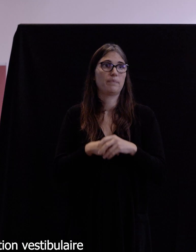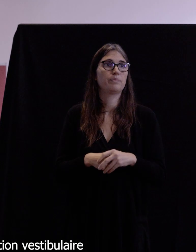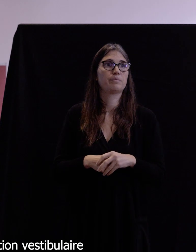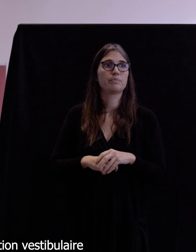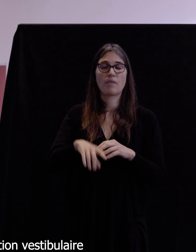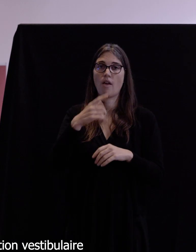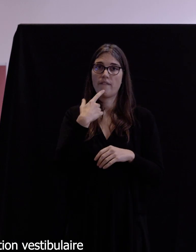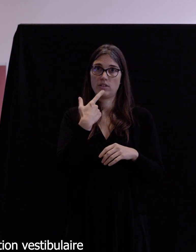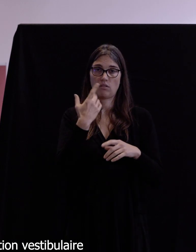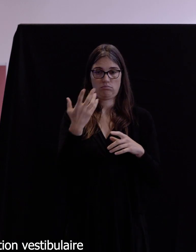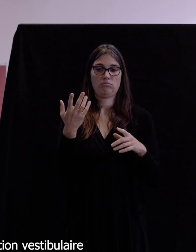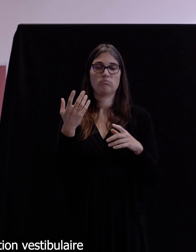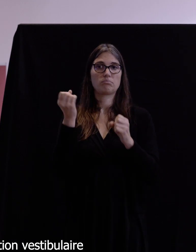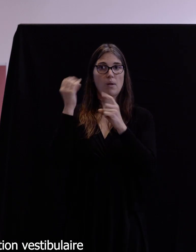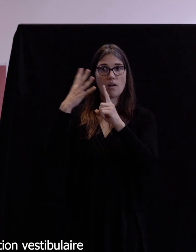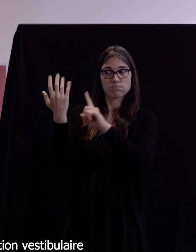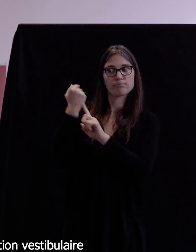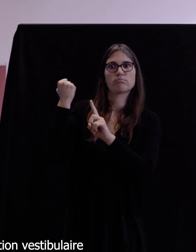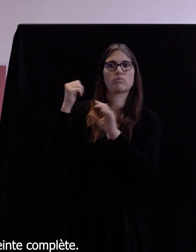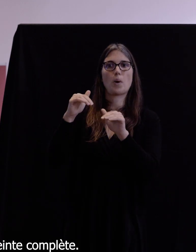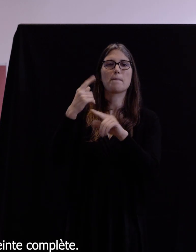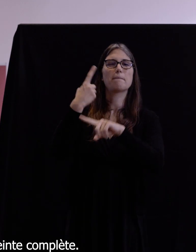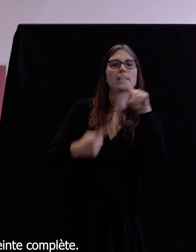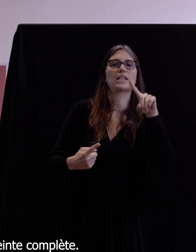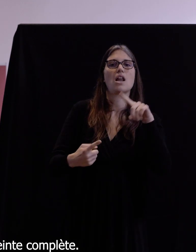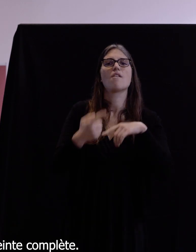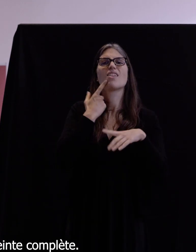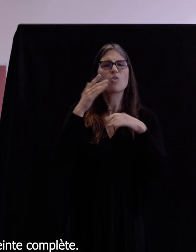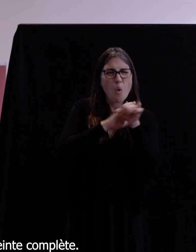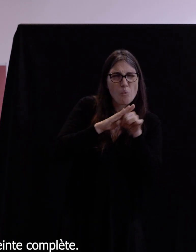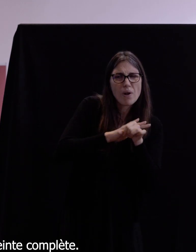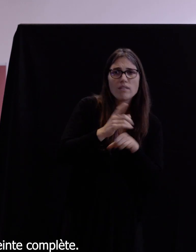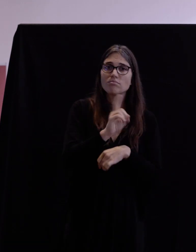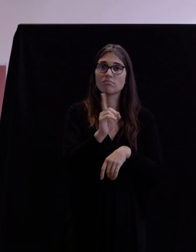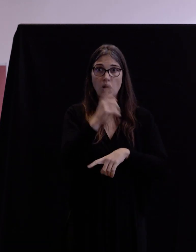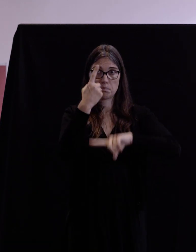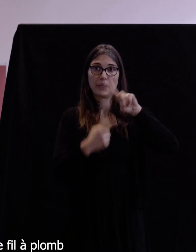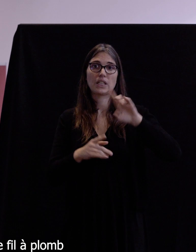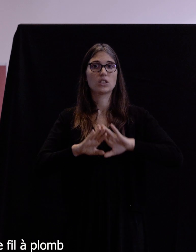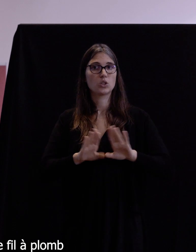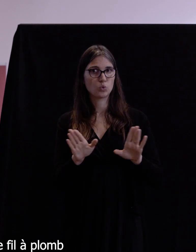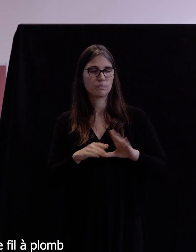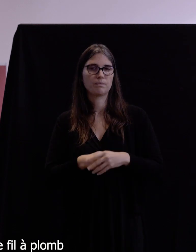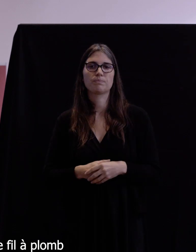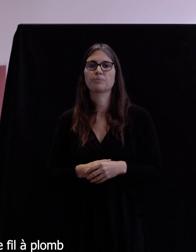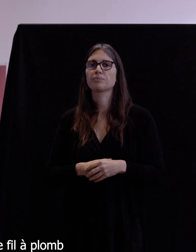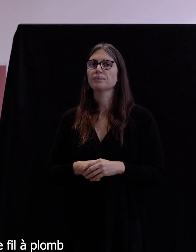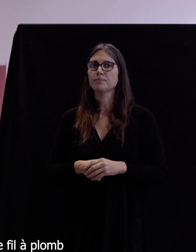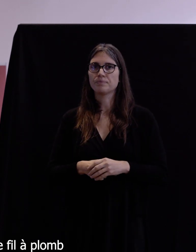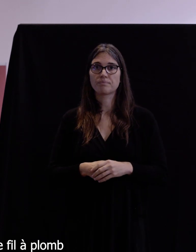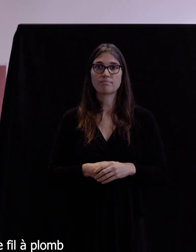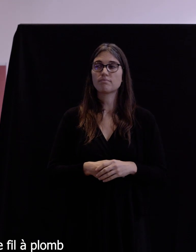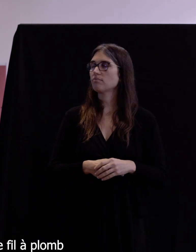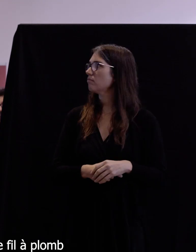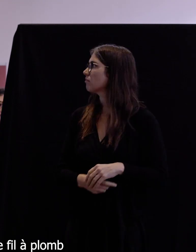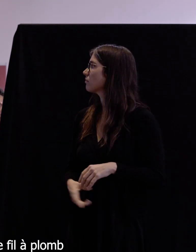fonction vestibulaire qui est atteinte de façon partielle. Il n'a pas une atteinte complète. D'accord ? En revanche, le fil à